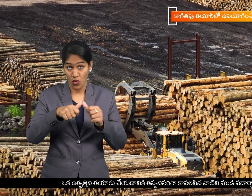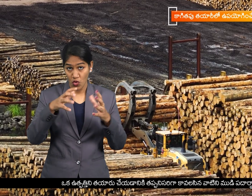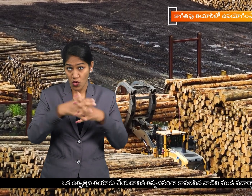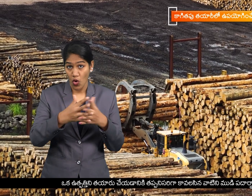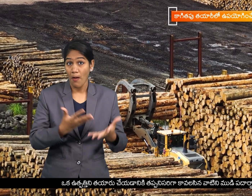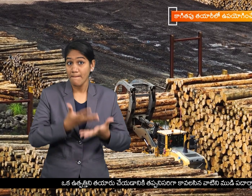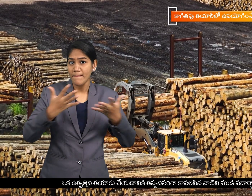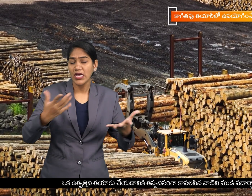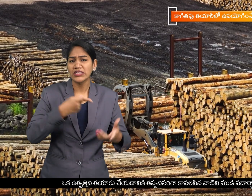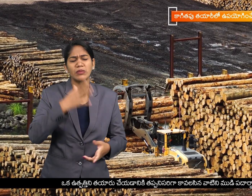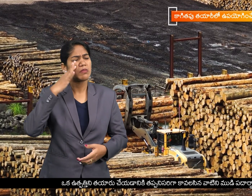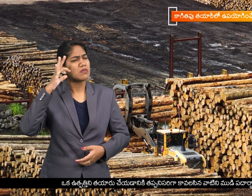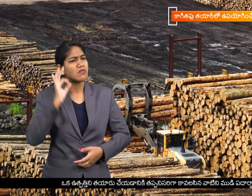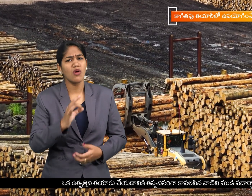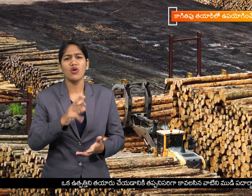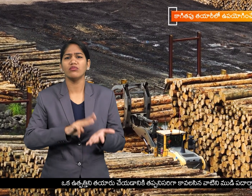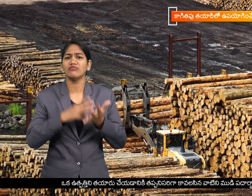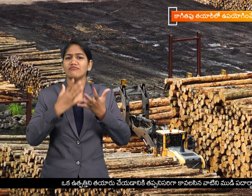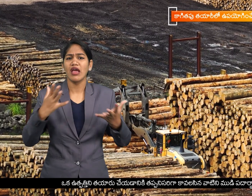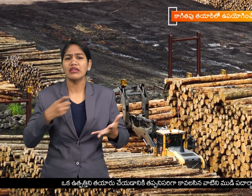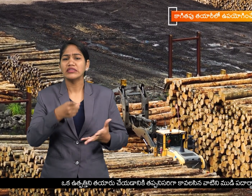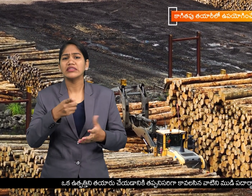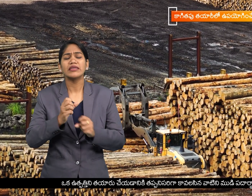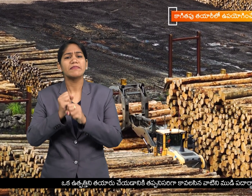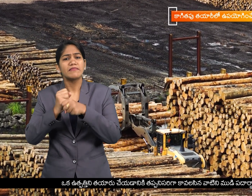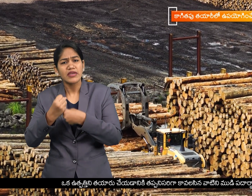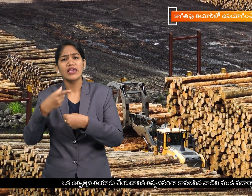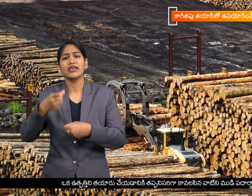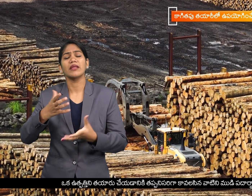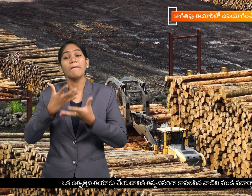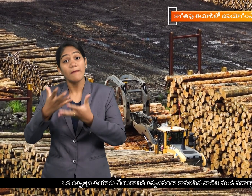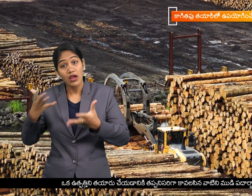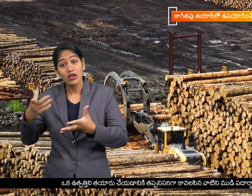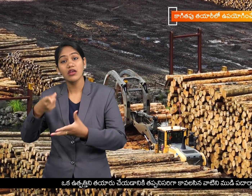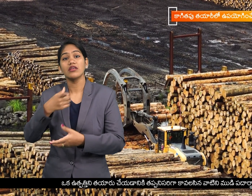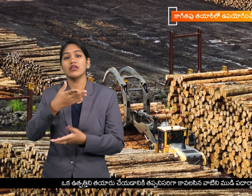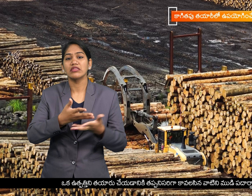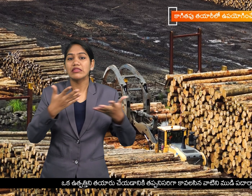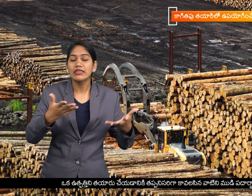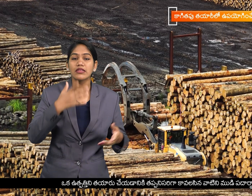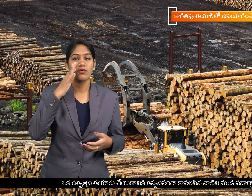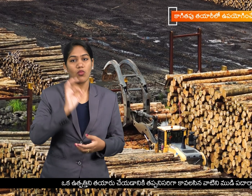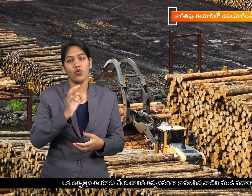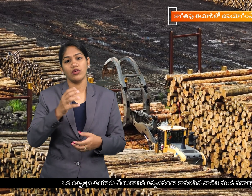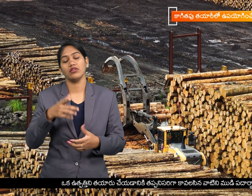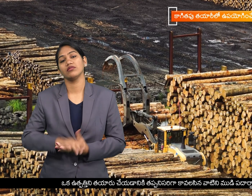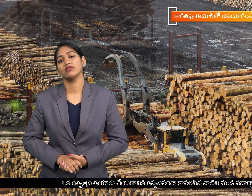ఒక ఉత్పత్తిని తయారు చేయడానికి తప్పనిసరిగా కావలసిన వాటిని ముడి పదార్థాలు అంటారు.